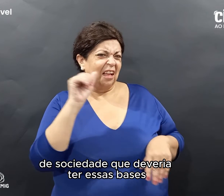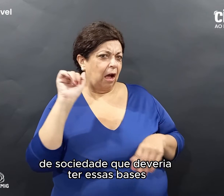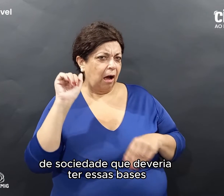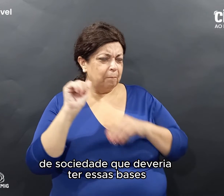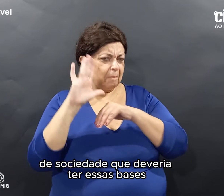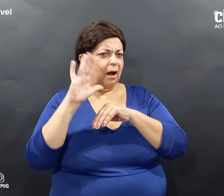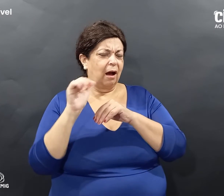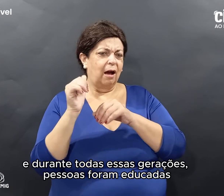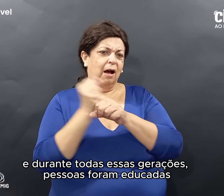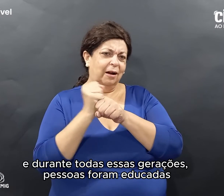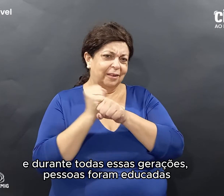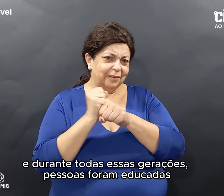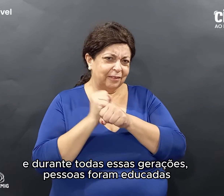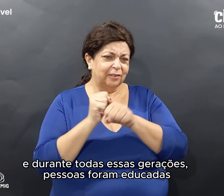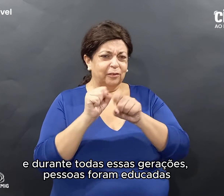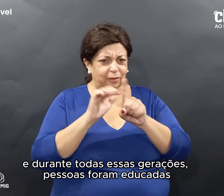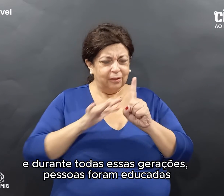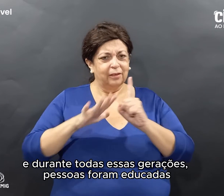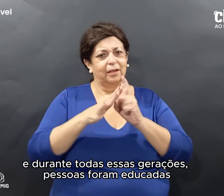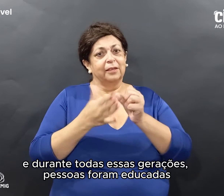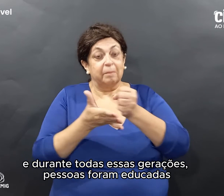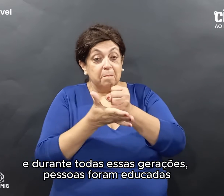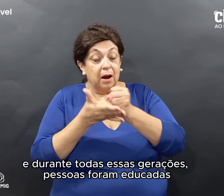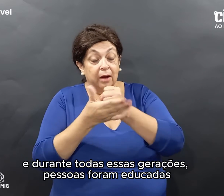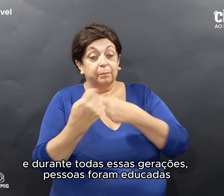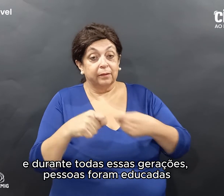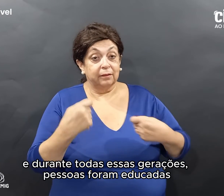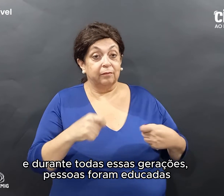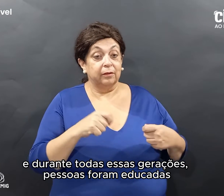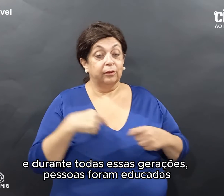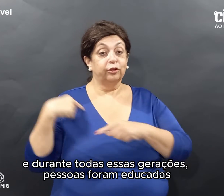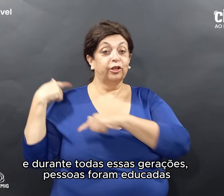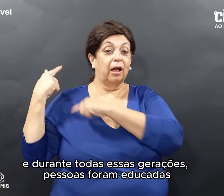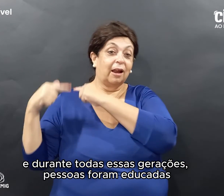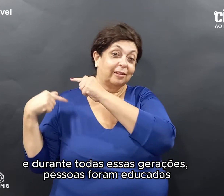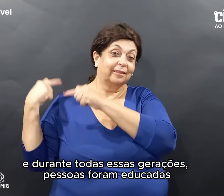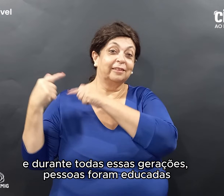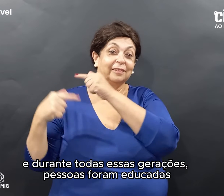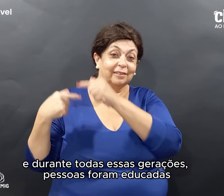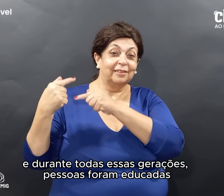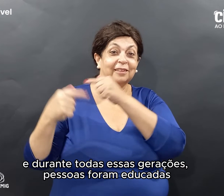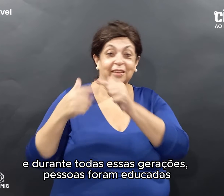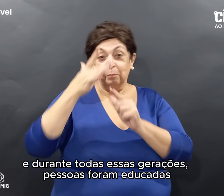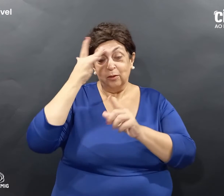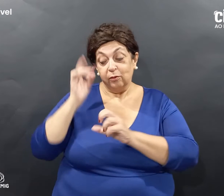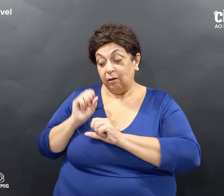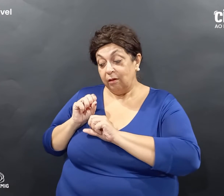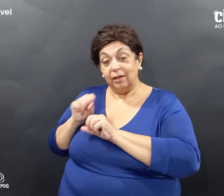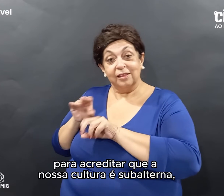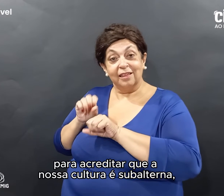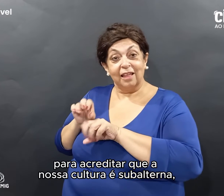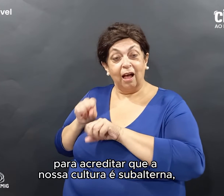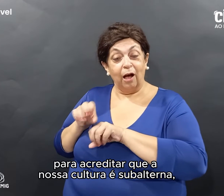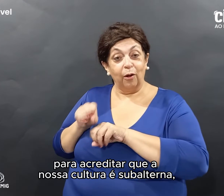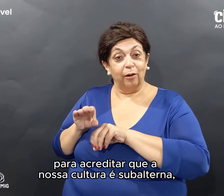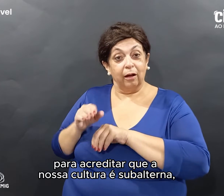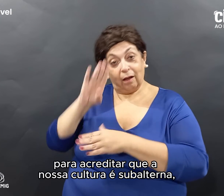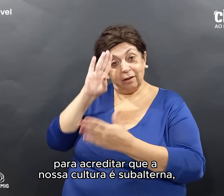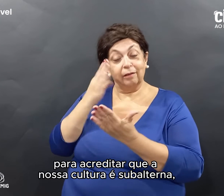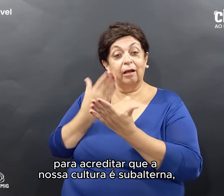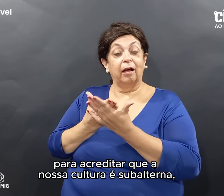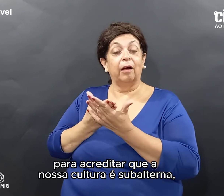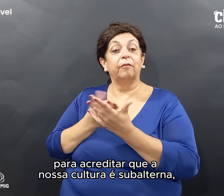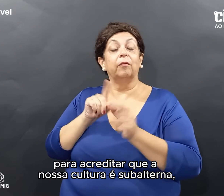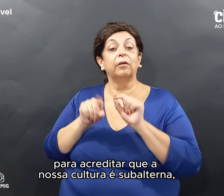ter essas bases, e durante todas essas gerações, pessoas foram educadas para